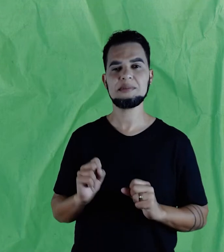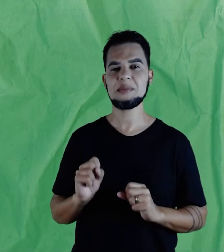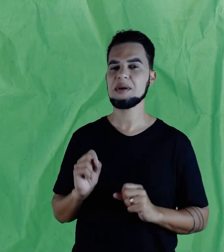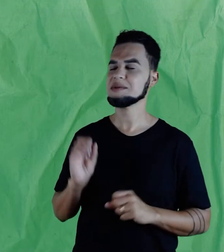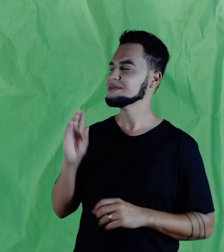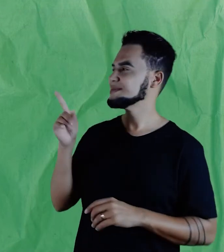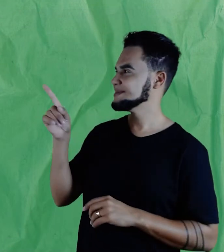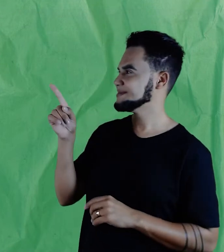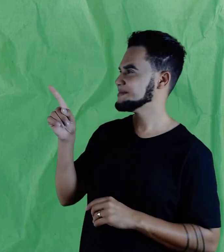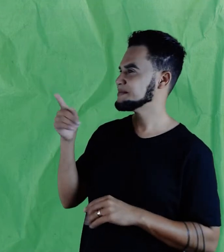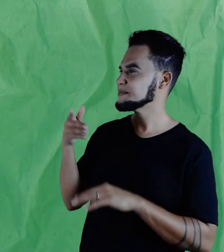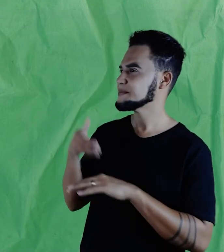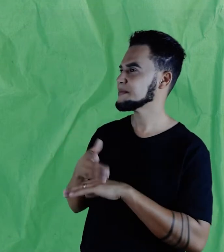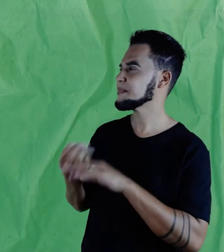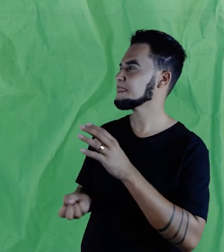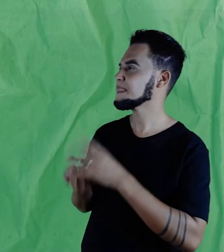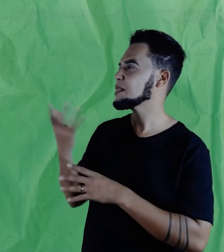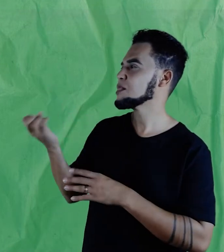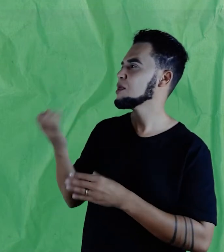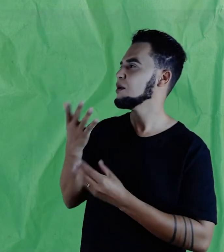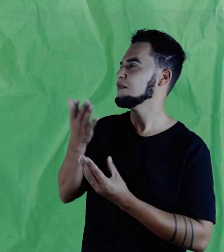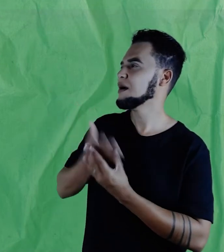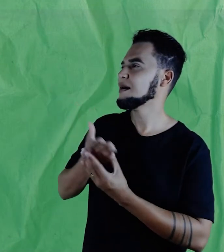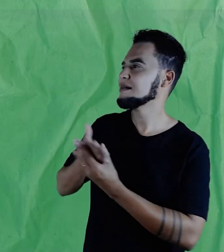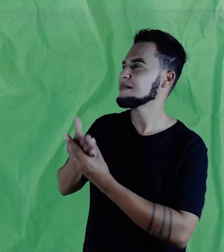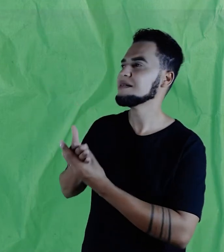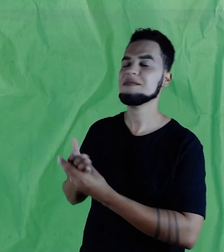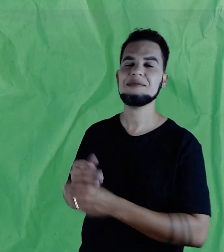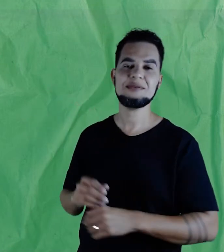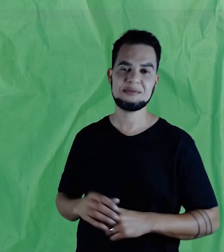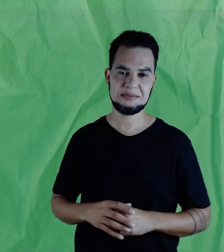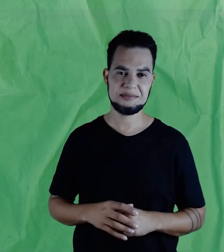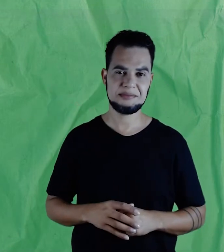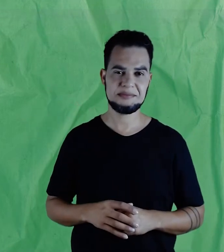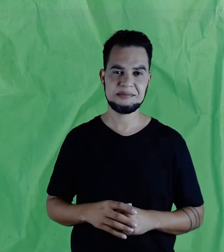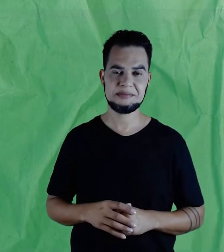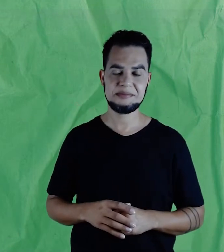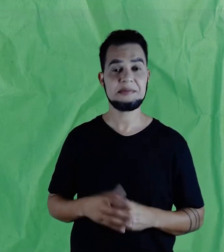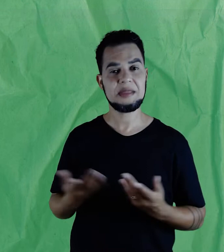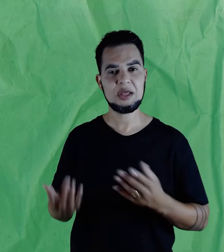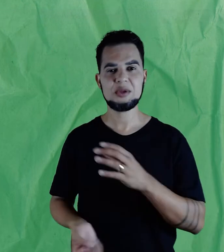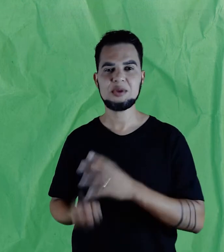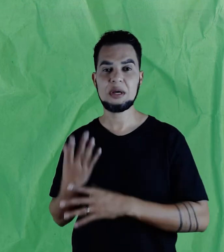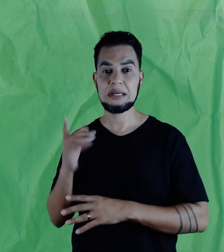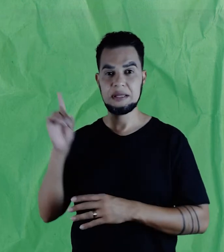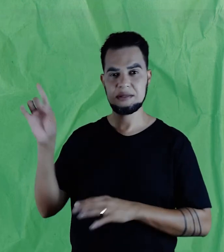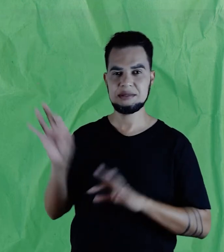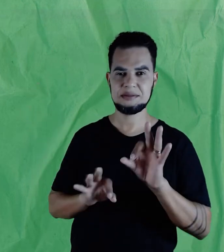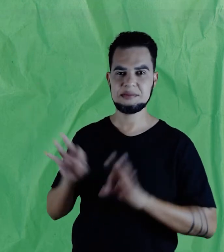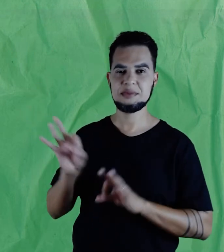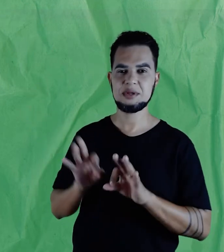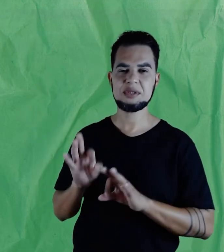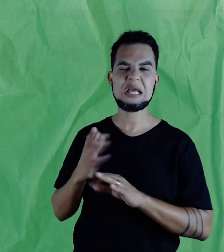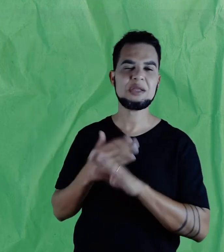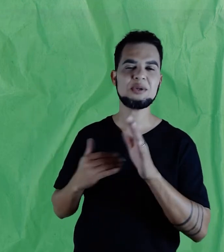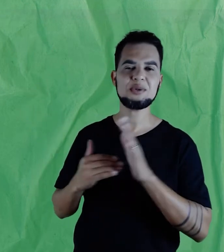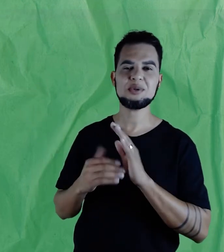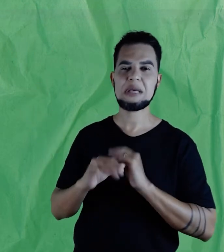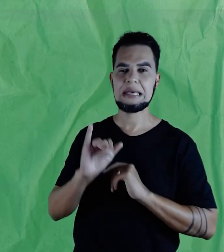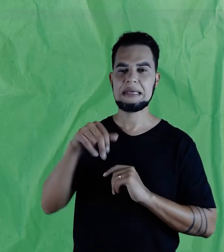aqui, criar um novo arquivo. Eu estou criando nesse projeto aqui tudo como index,